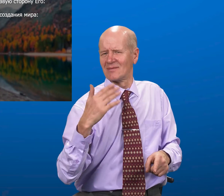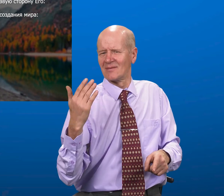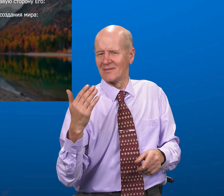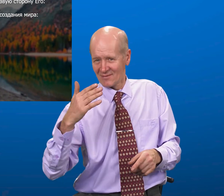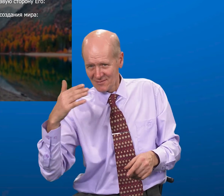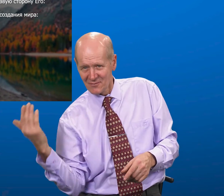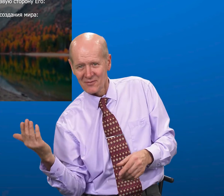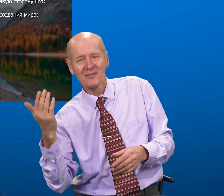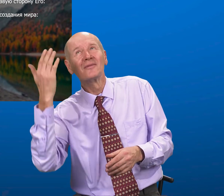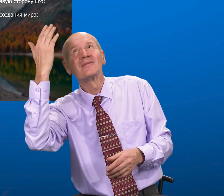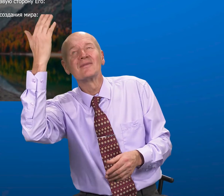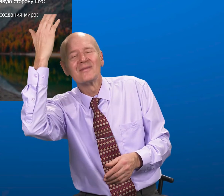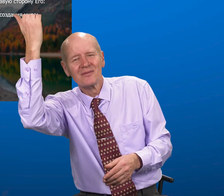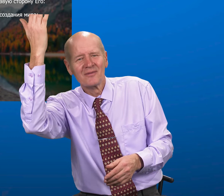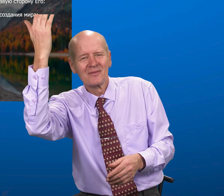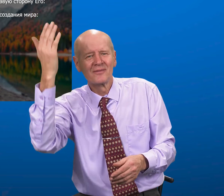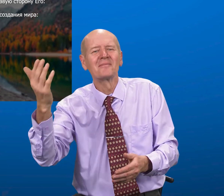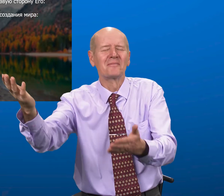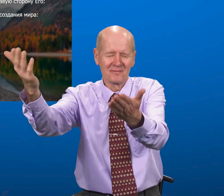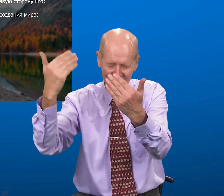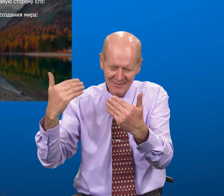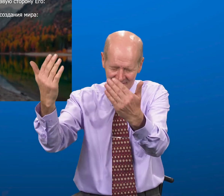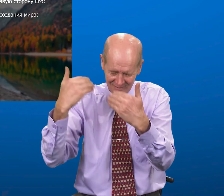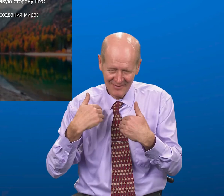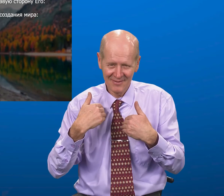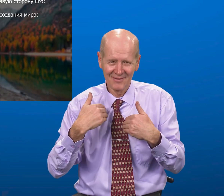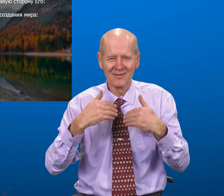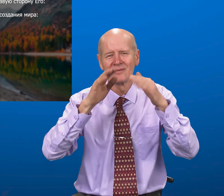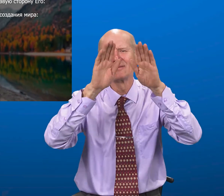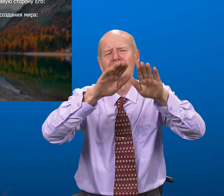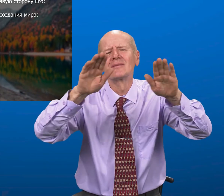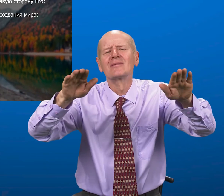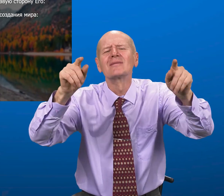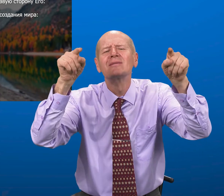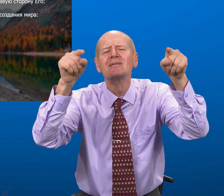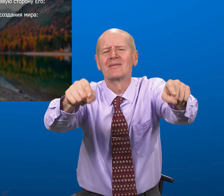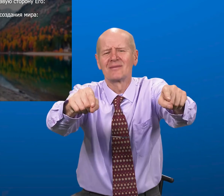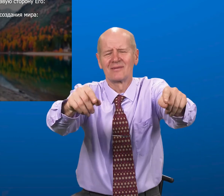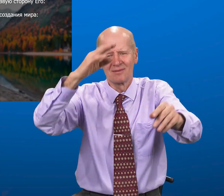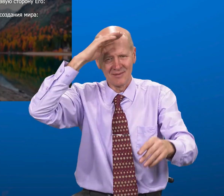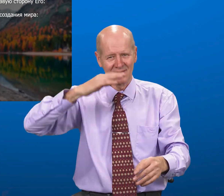царь тем, которые по правую сторону его: придите,